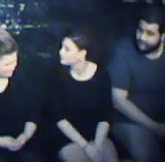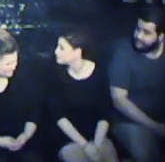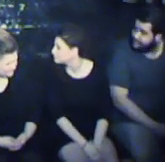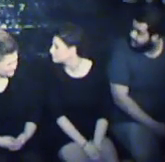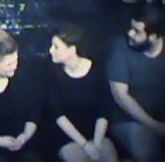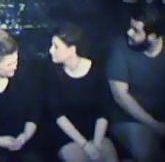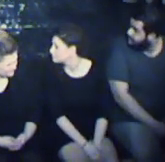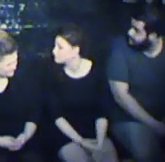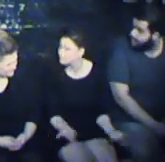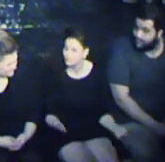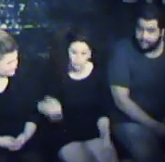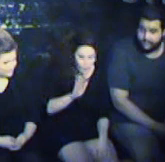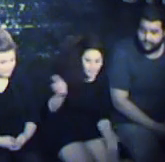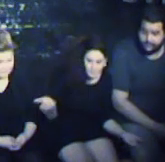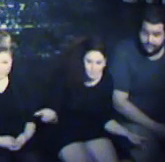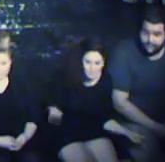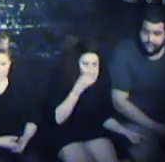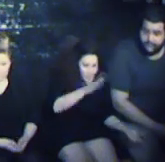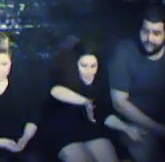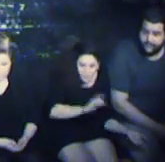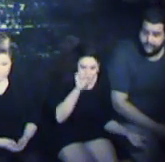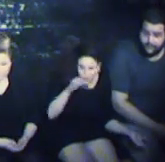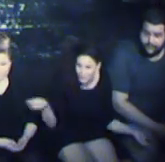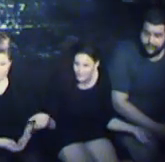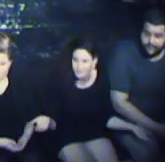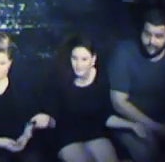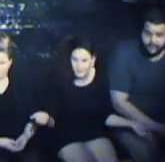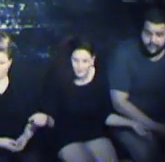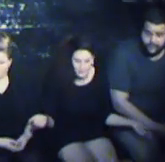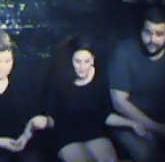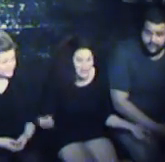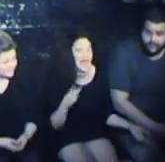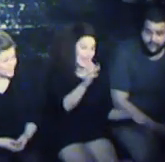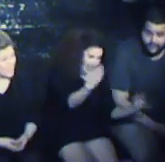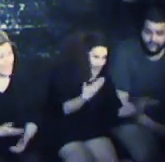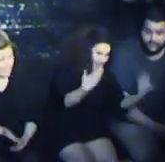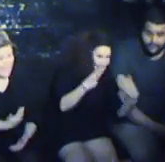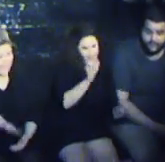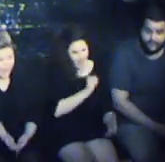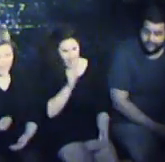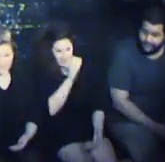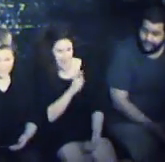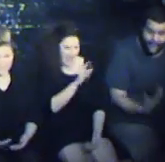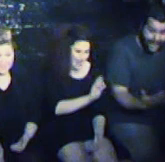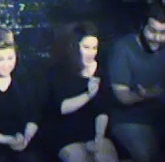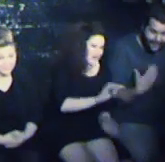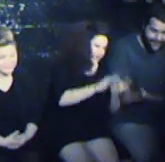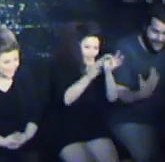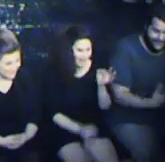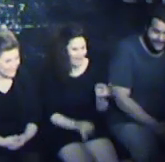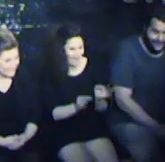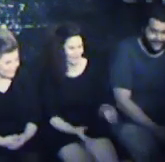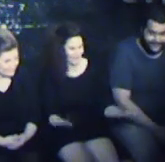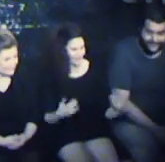Hola, ¿hay alguien? Carao, carao, no